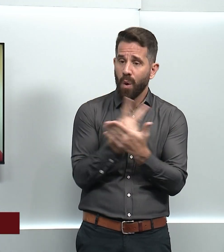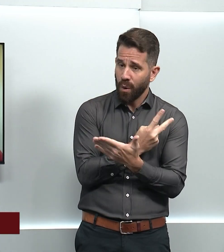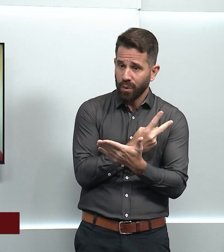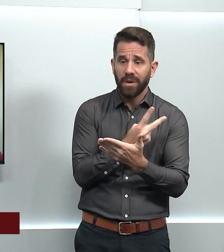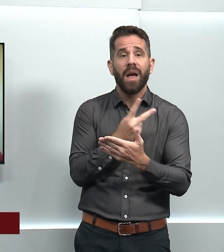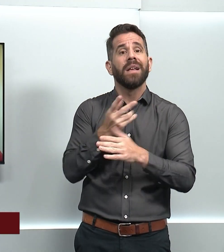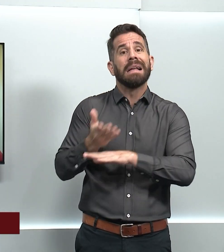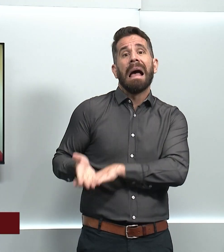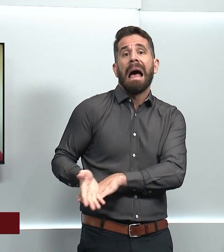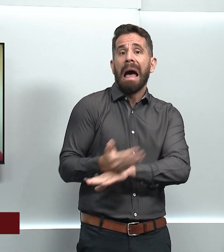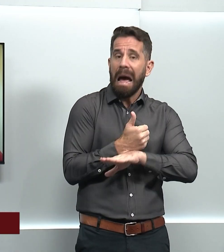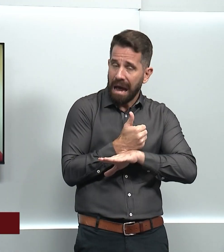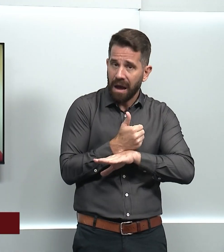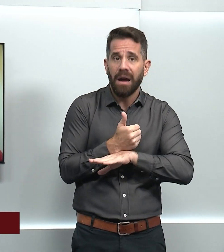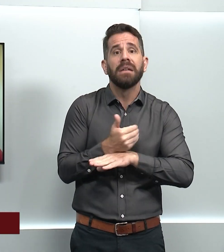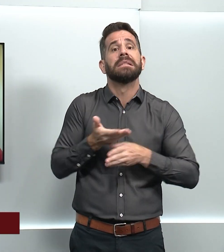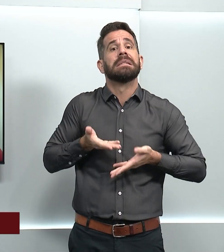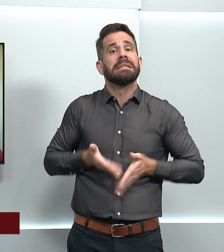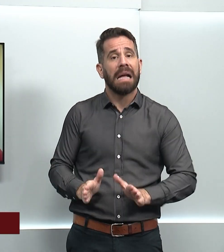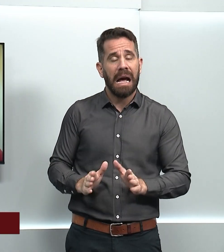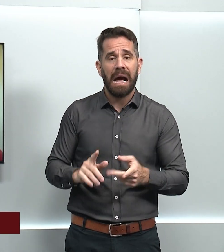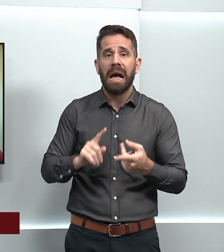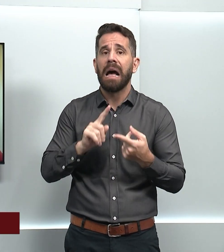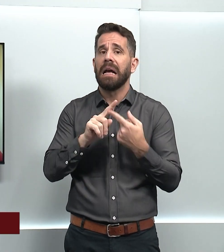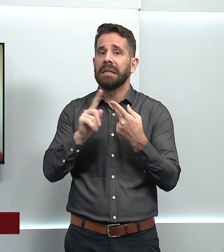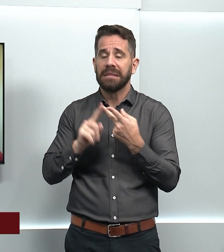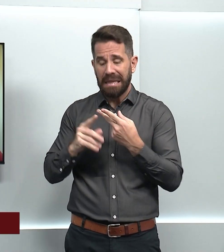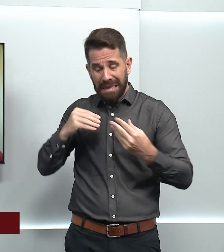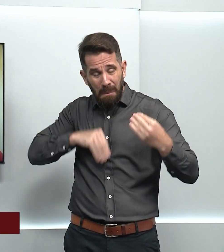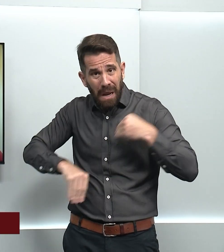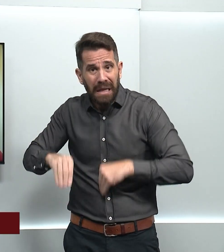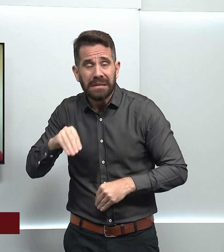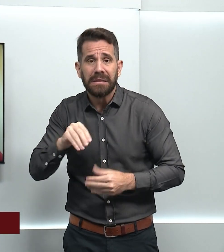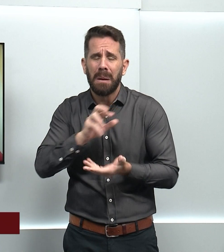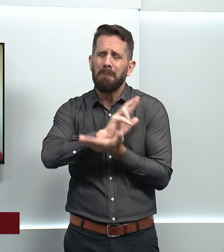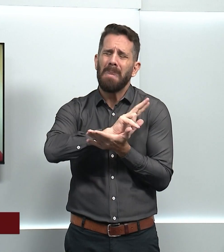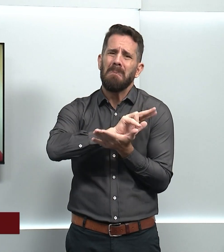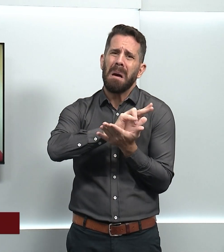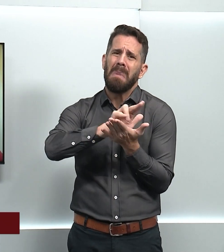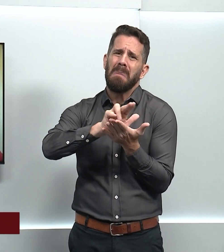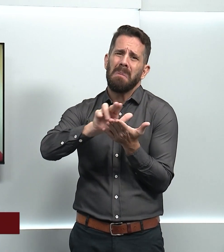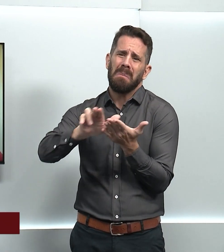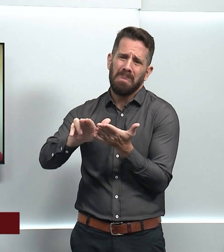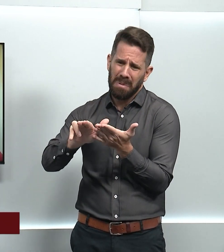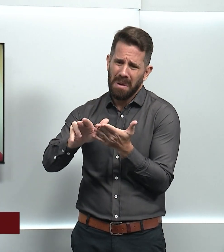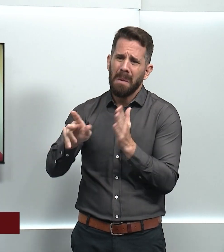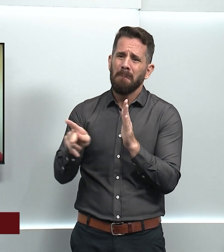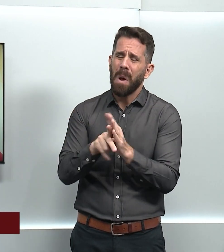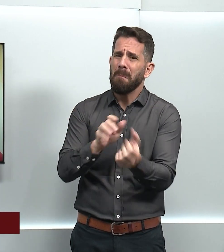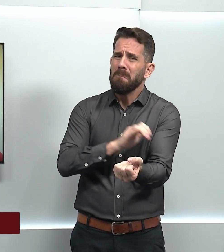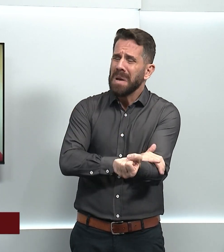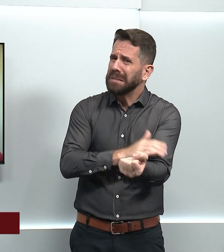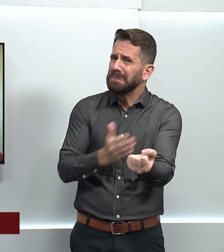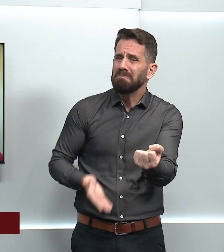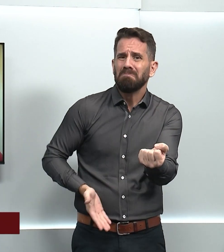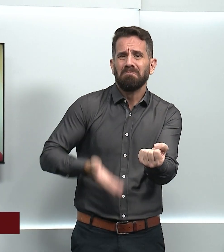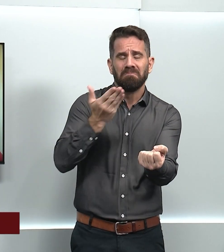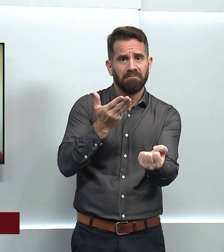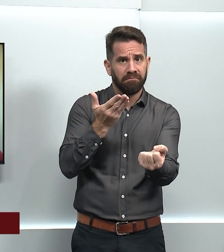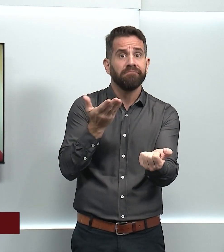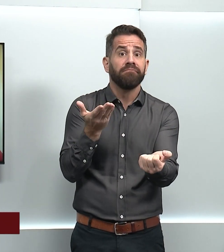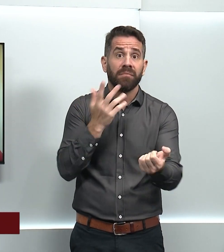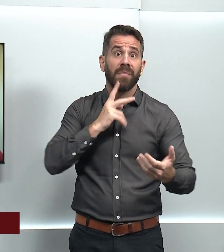Eclâmpsia, né? Que é quando a pressão sobe. Então, isso são consequências, né, durante a gravidez e no pós-parto